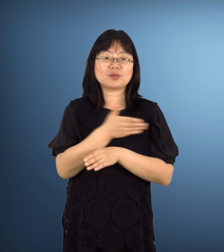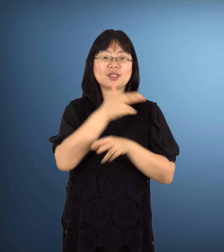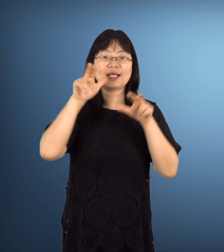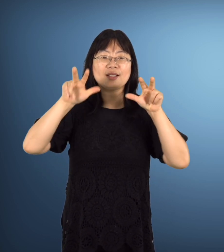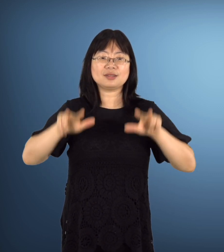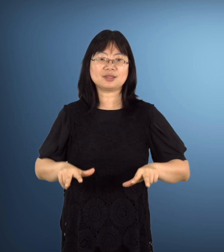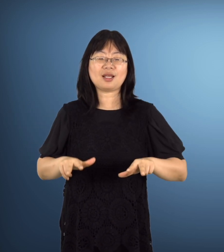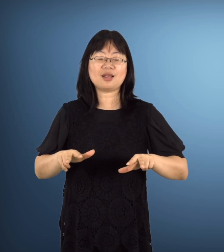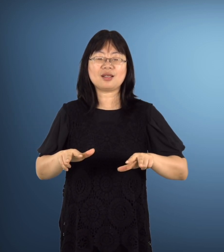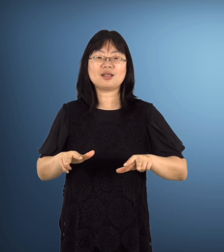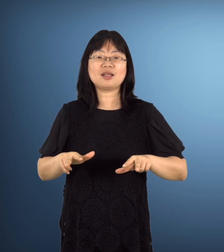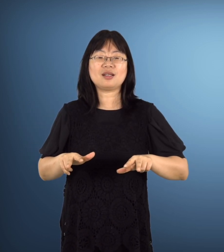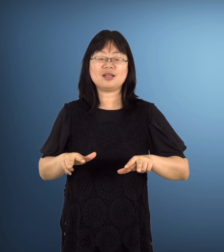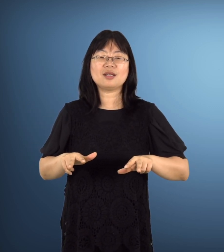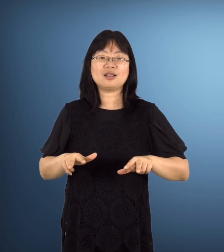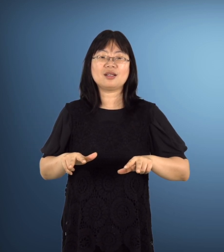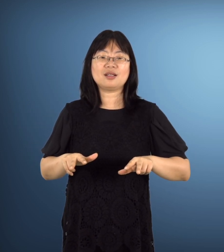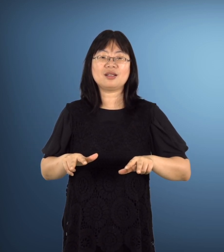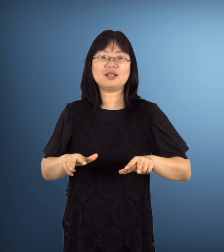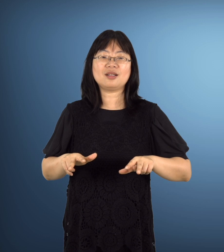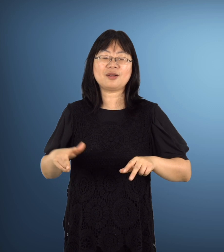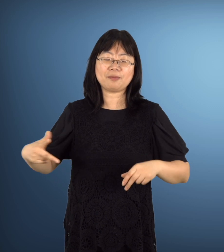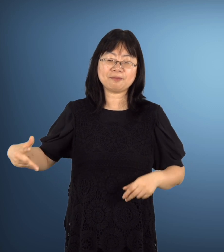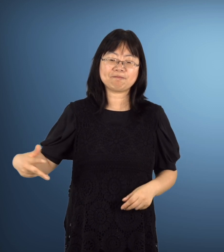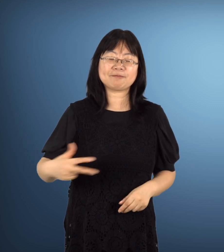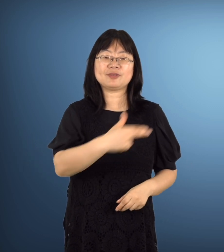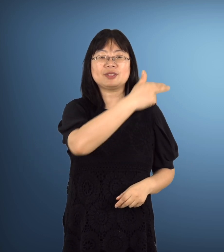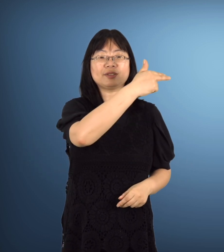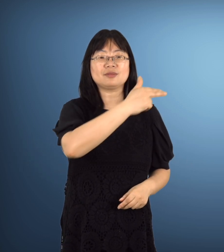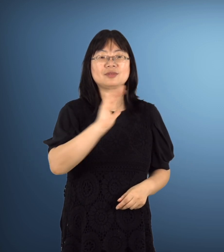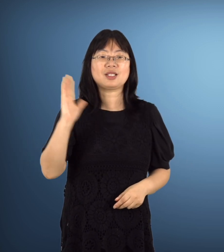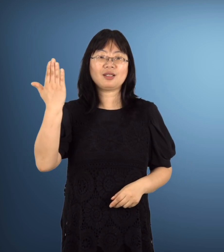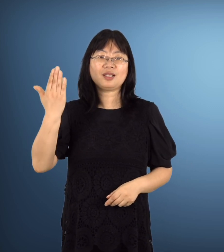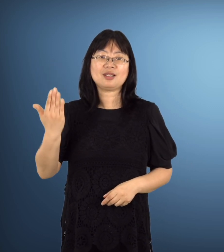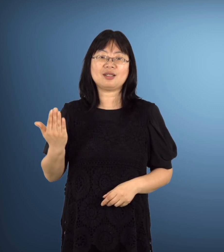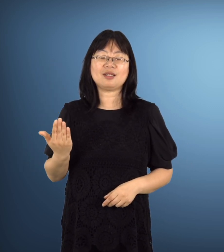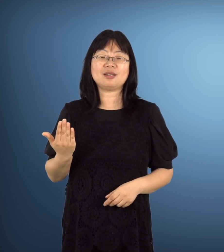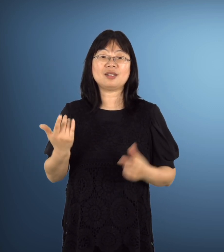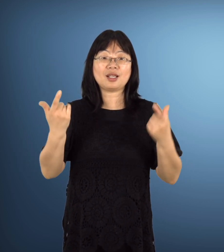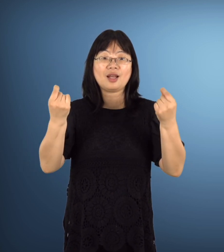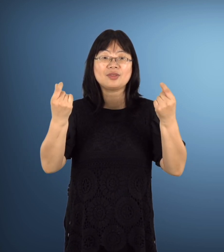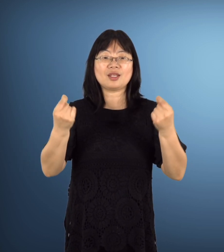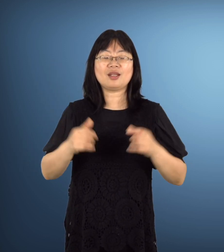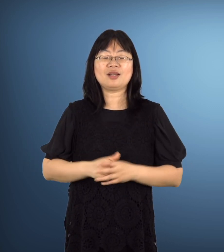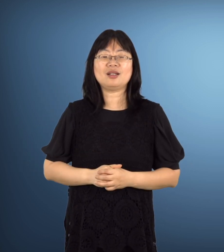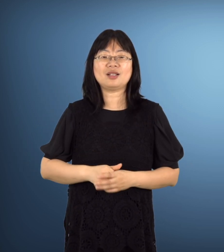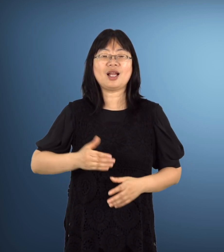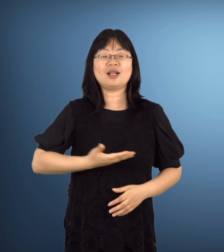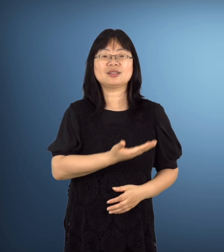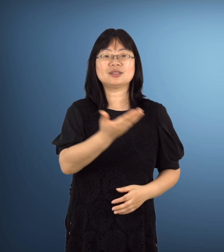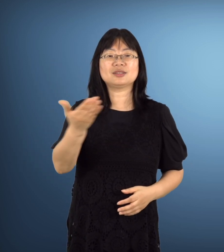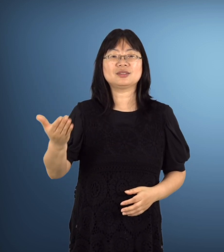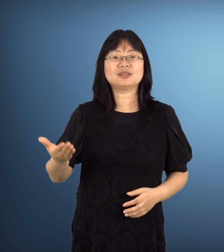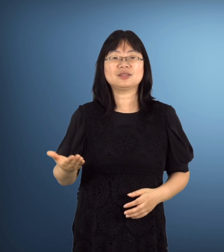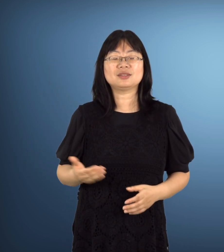이제 떨어져 나가는 분리선언이에요. 그러니까 이런 거죠. 그들은